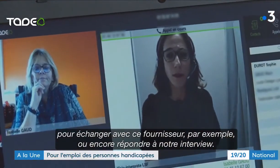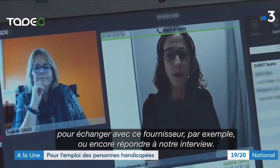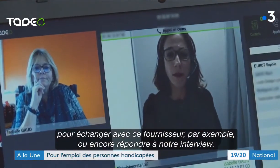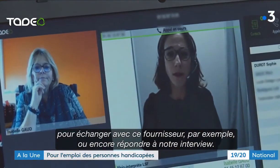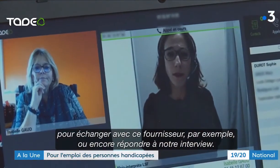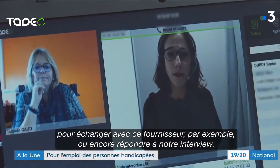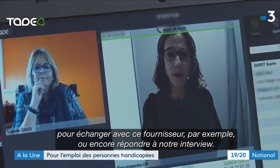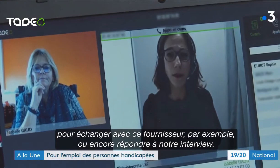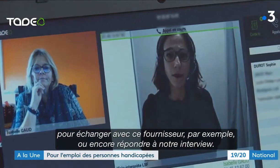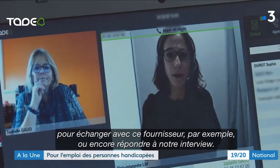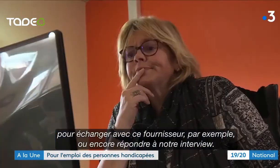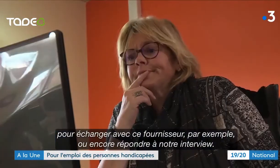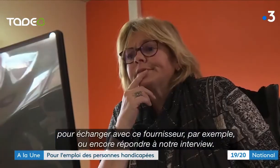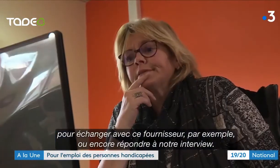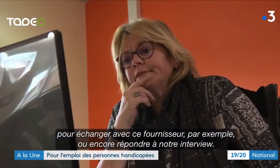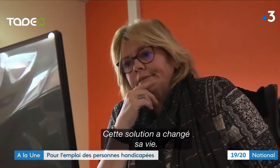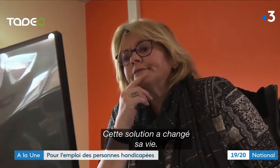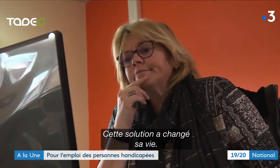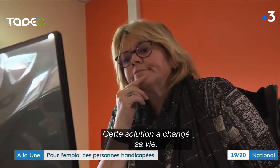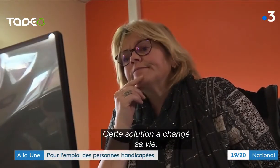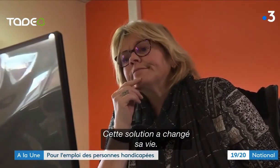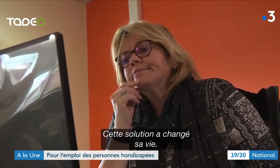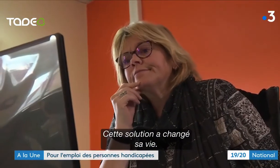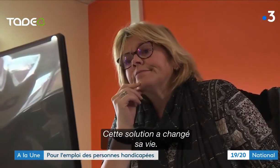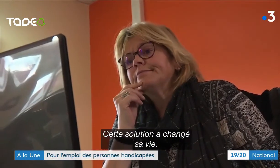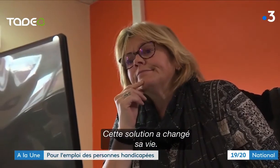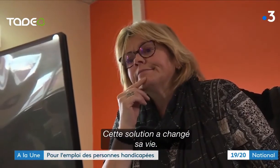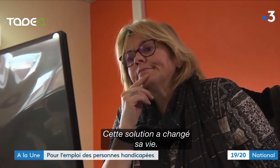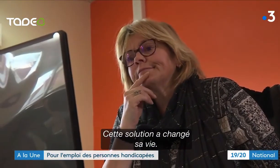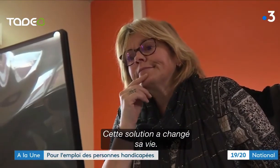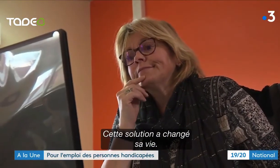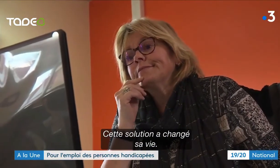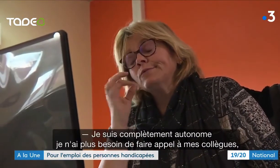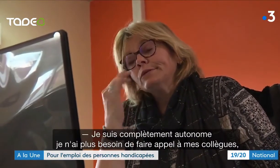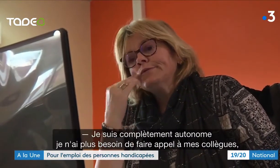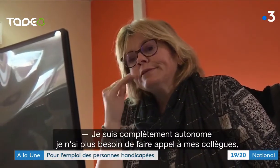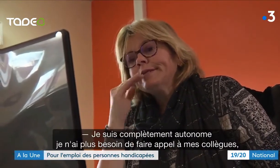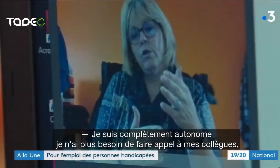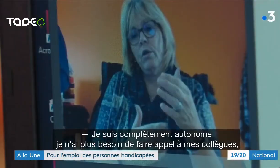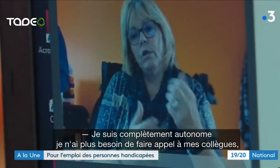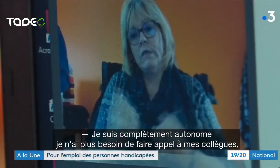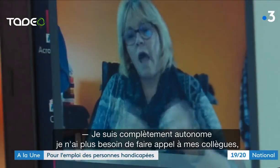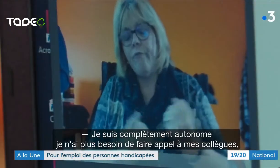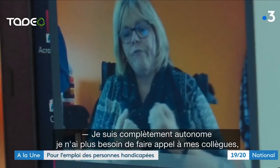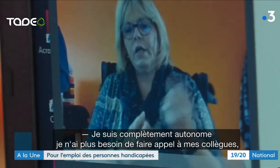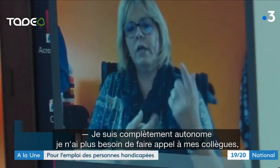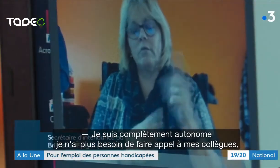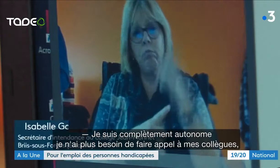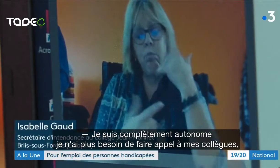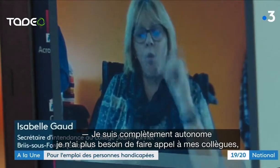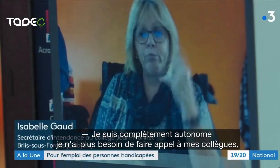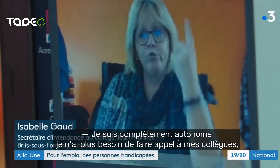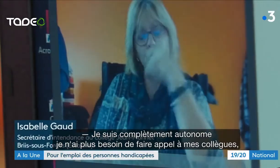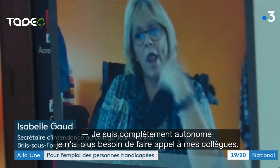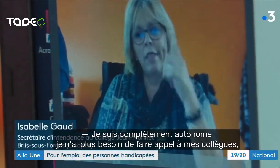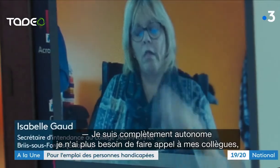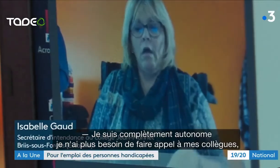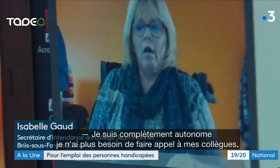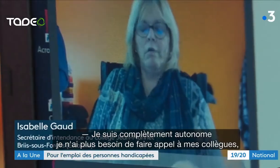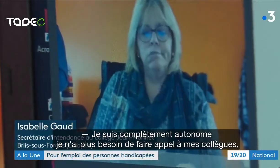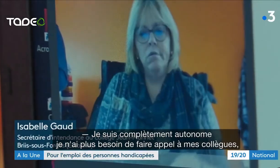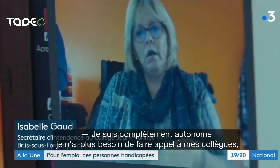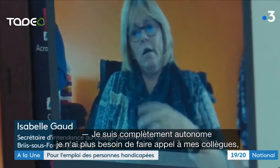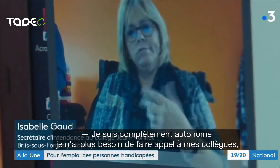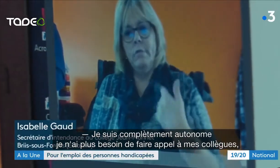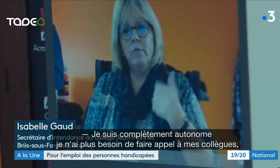exemple, ou encore répondre à notre interview. Cette solution a changé sa vie. Je suis complètement autonome, je n'ai plus besoin de faire